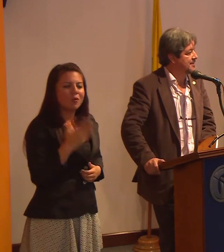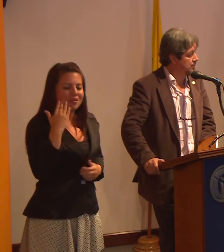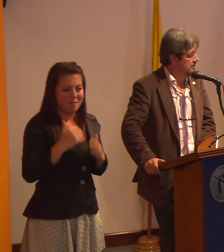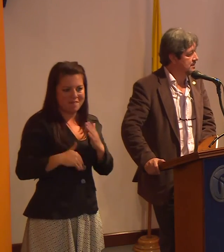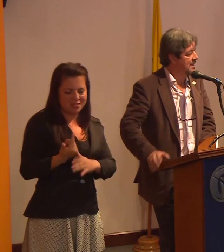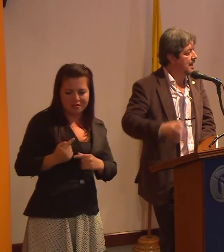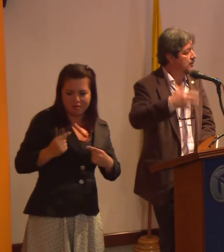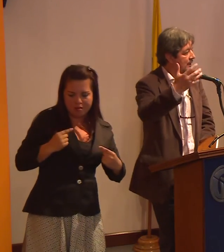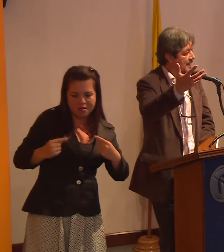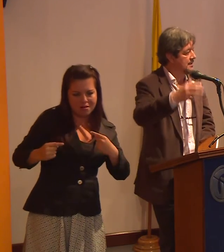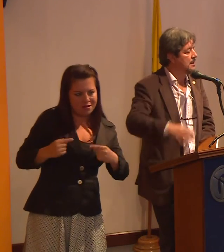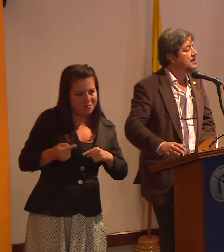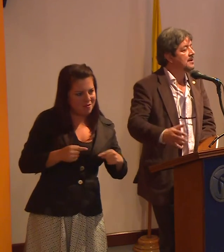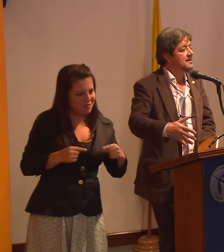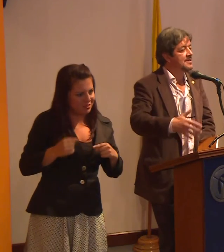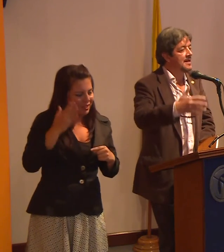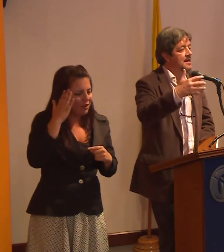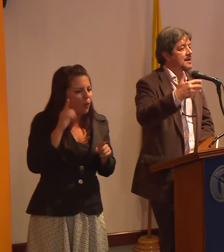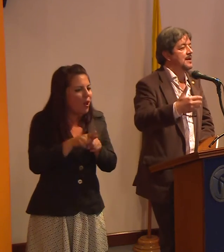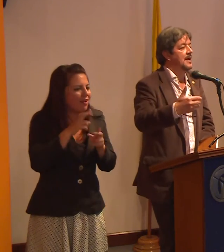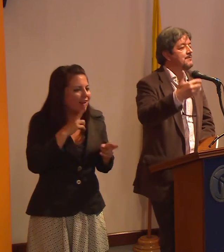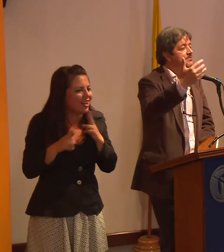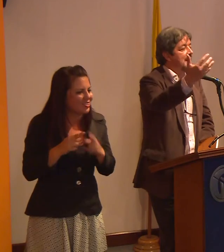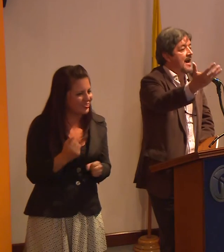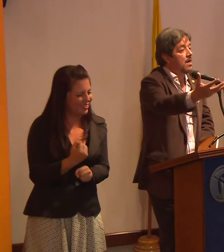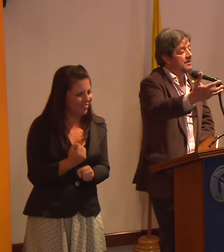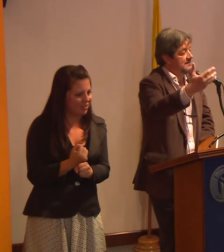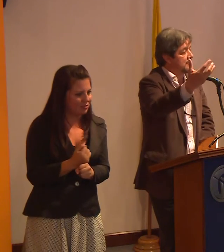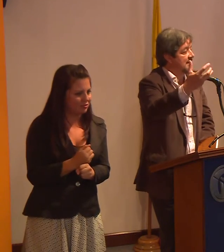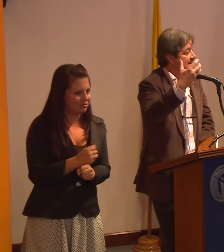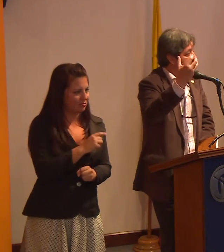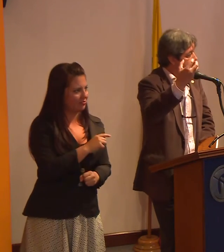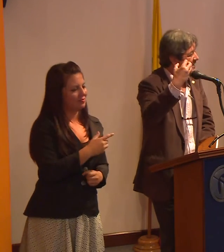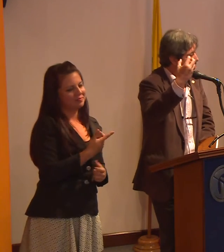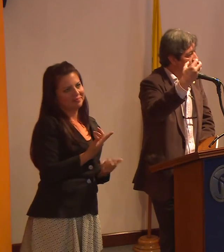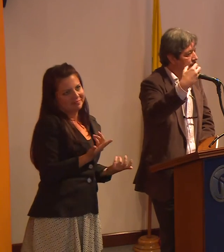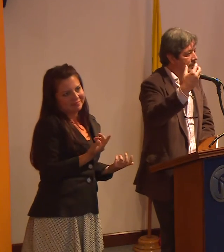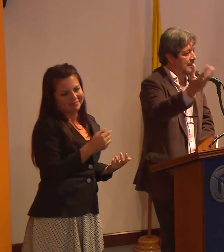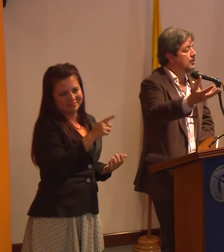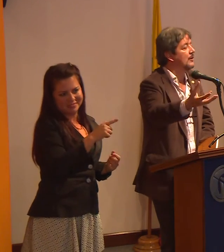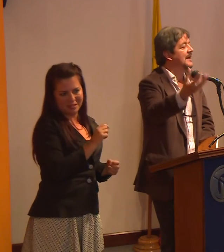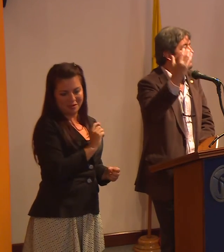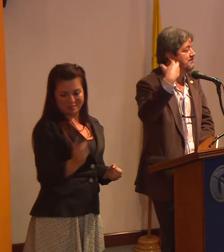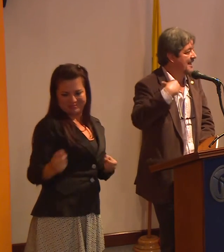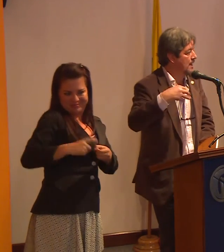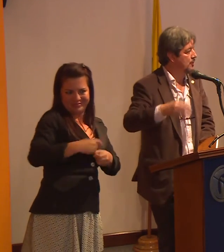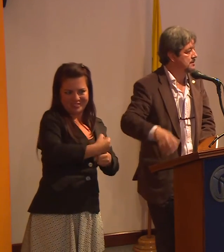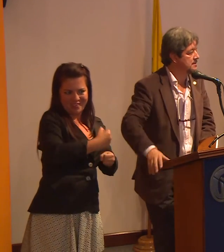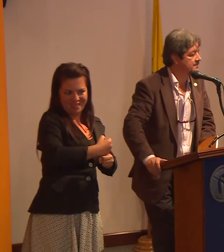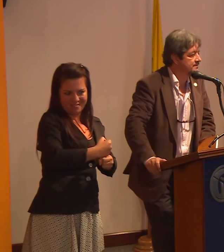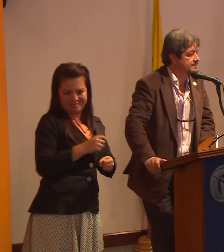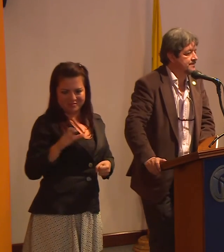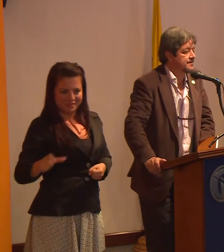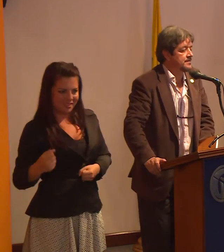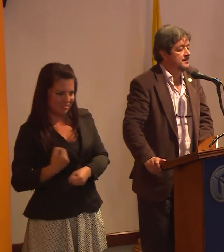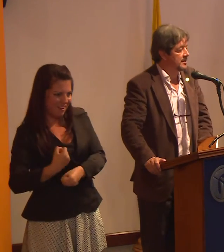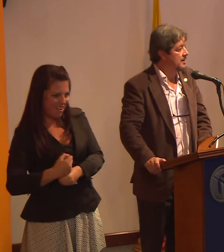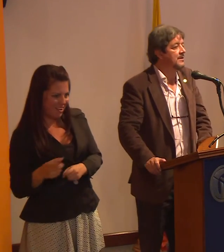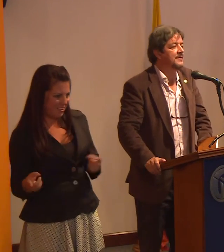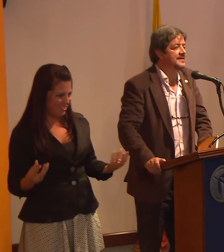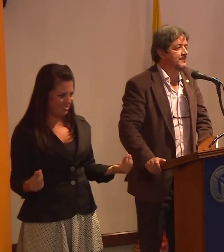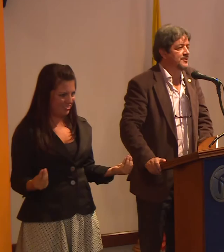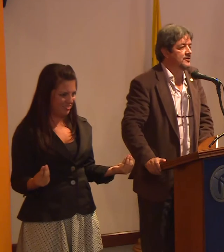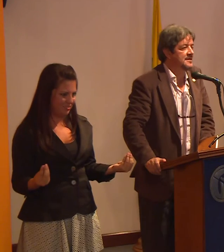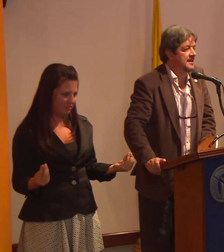la relación laboral del empleado, llamémoslo así, hablando de derecho laboral, con el empleador,